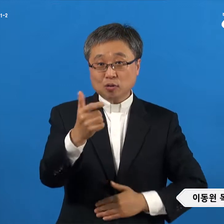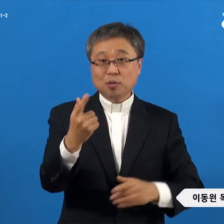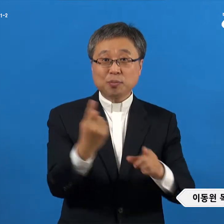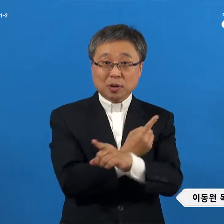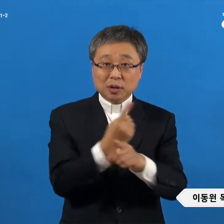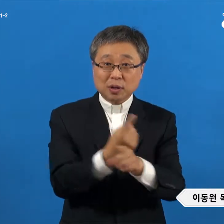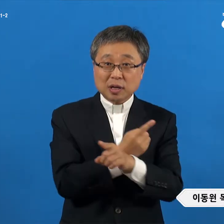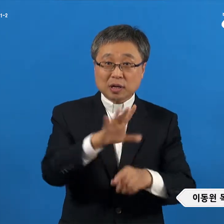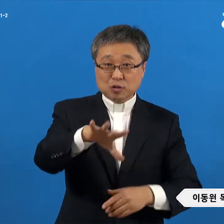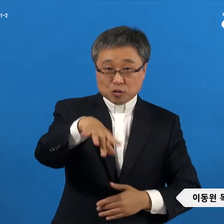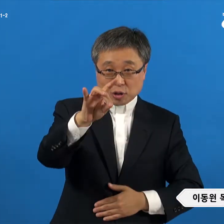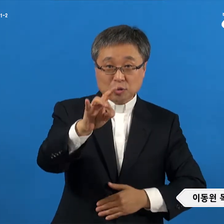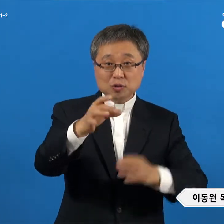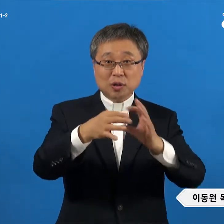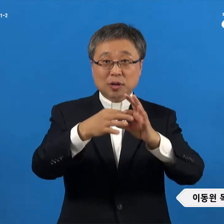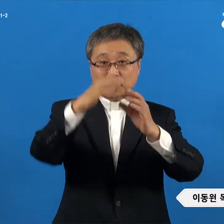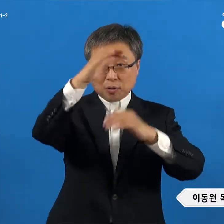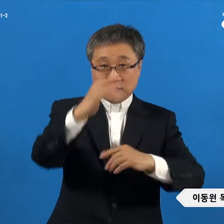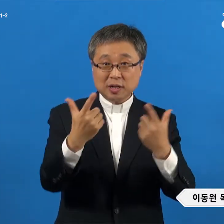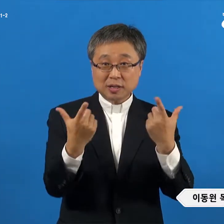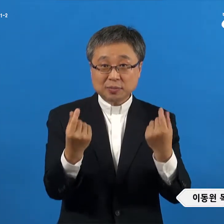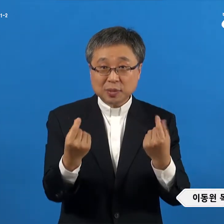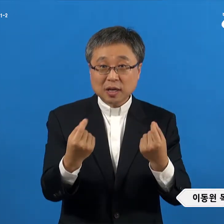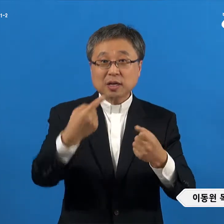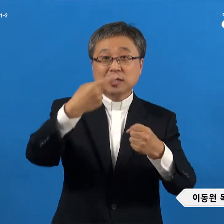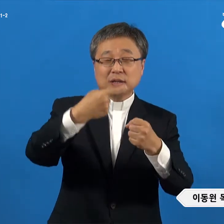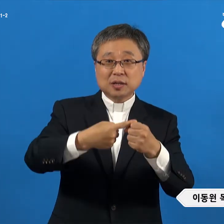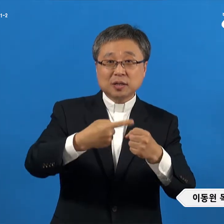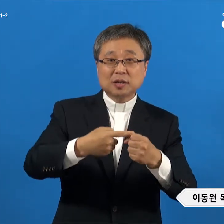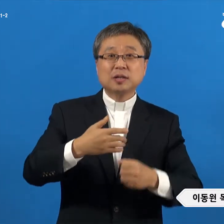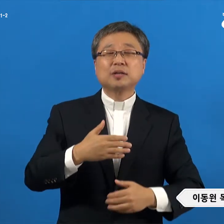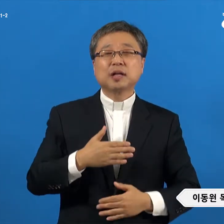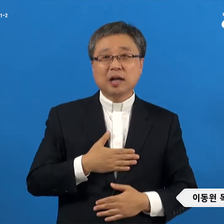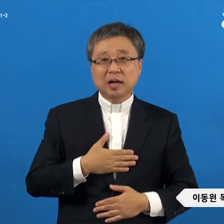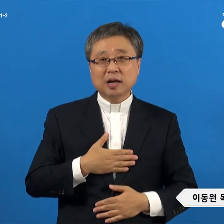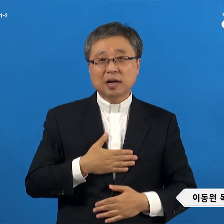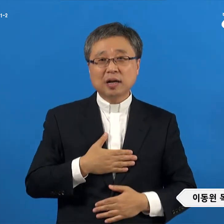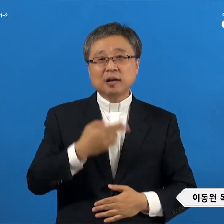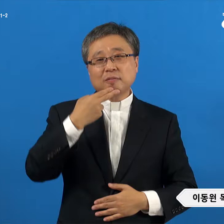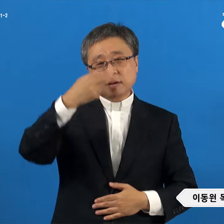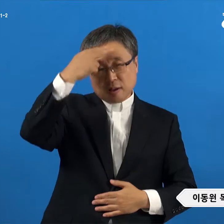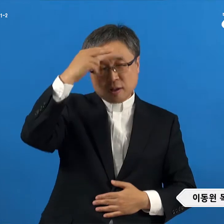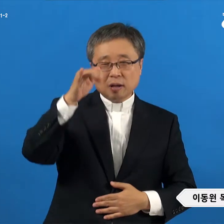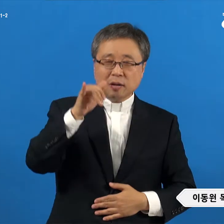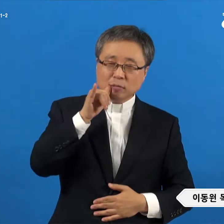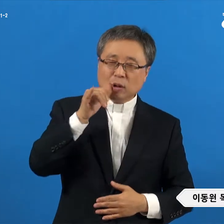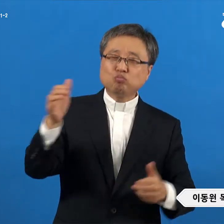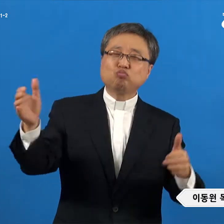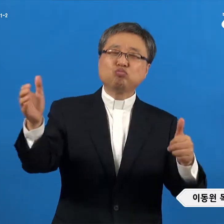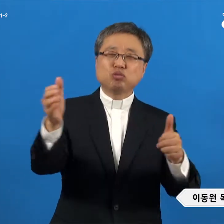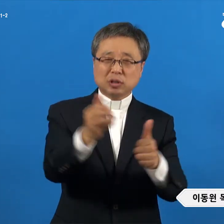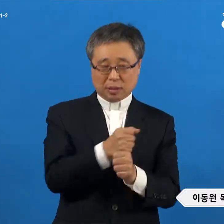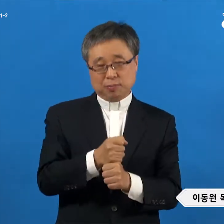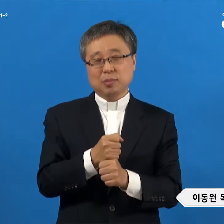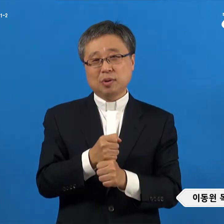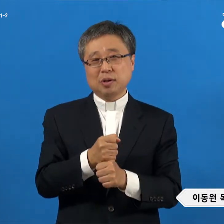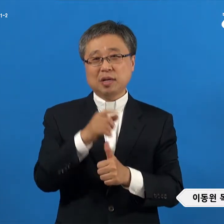최초의 내용은 이런 내용이에요. 첫 번째가 뭐냐면, 나는 알코올에 붙잡혀서 이